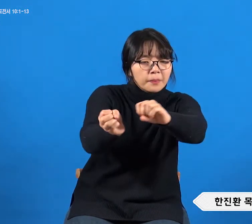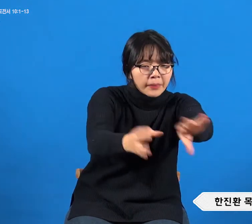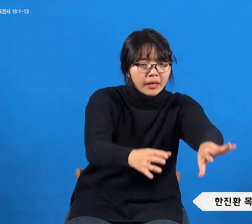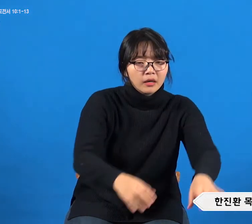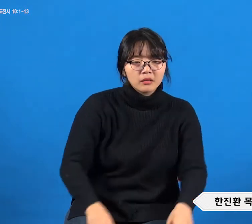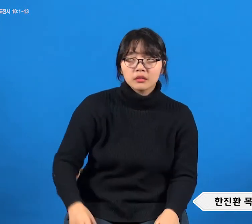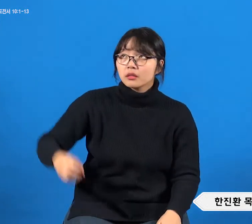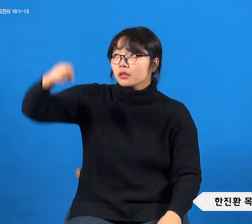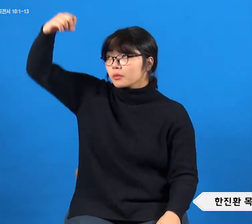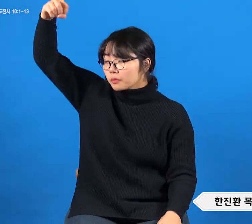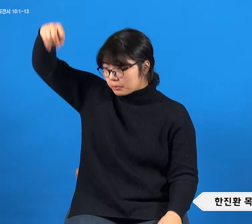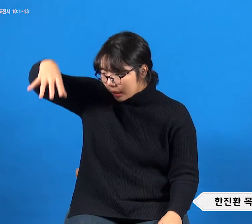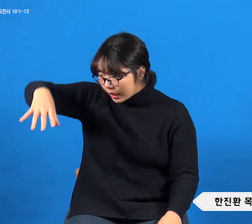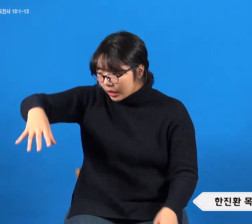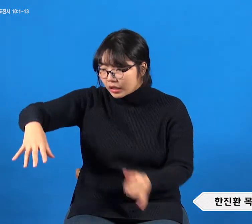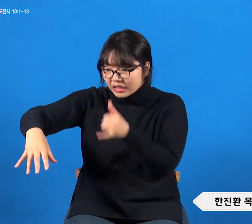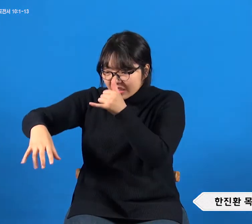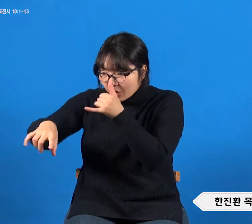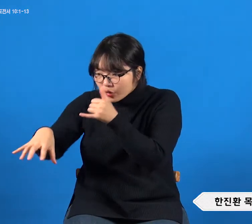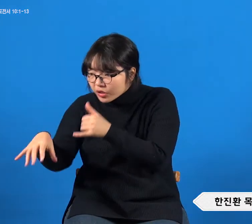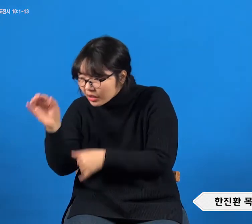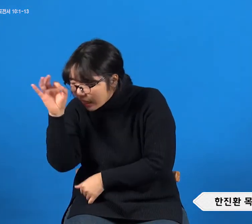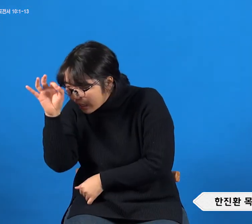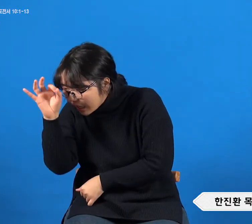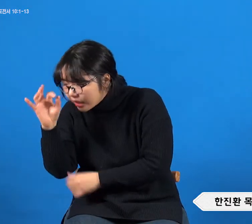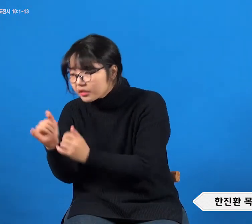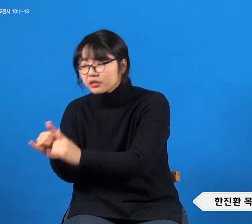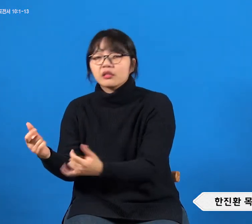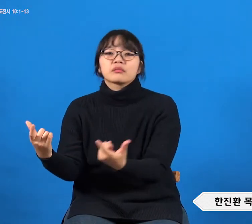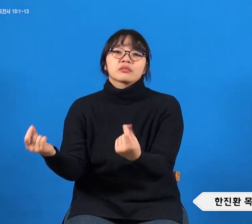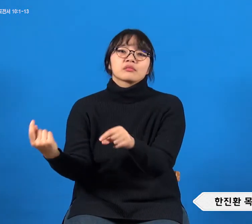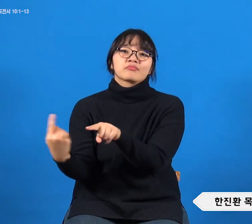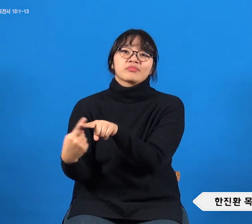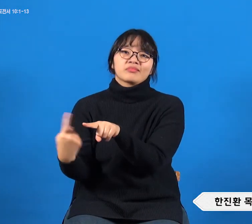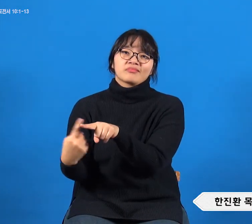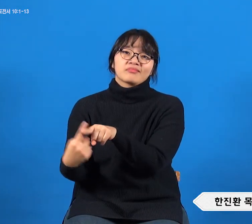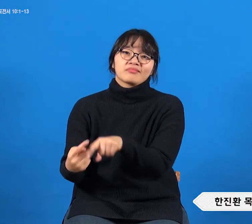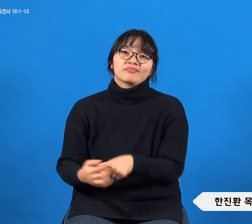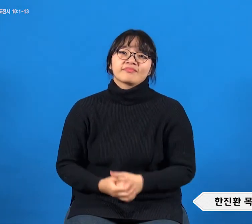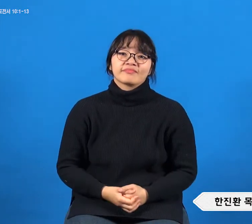편하다고 화나다고 가로등 밑에서 찾는 사람과 똑같지요.